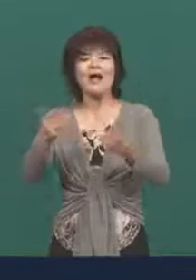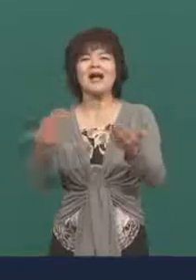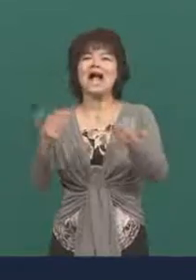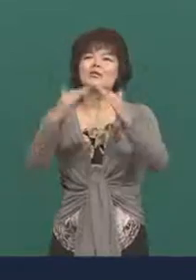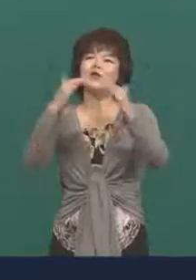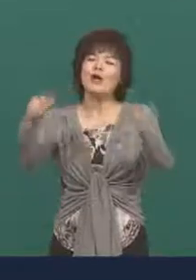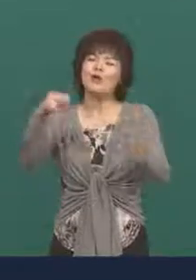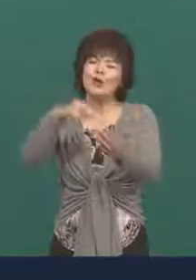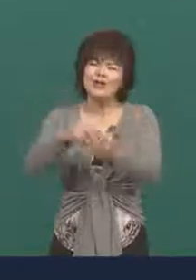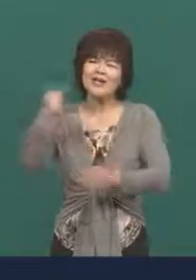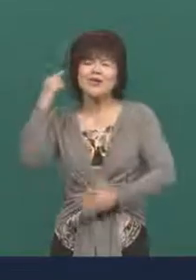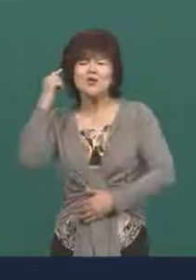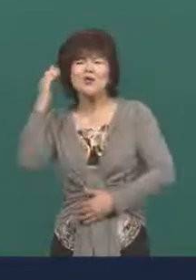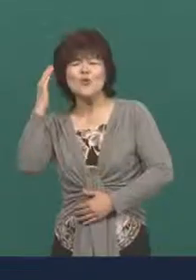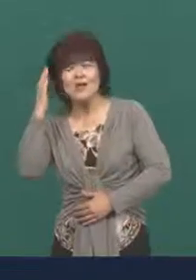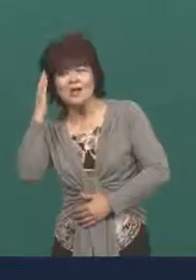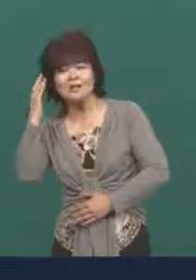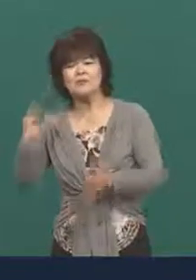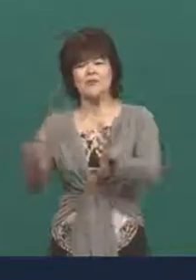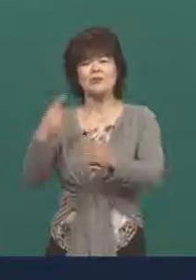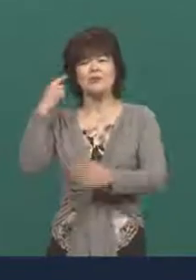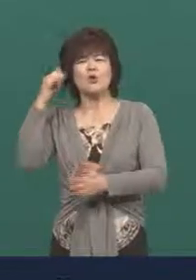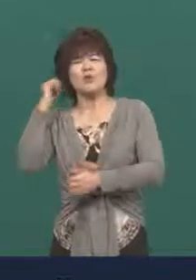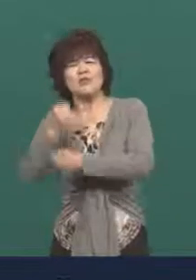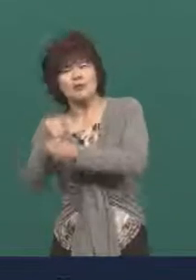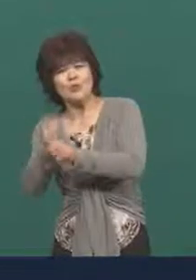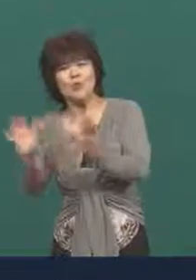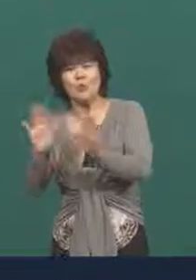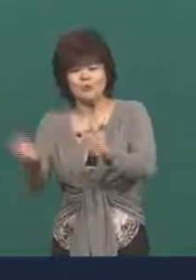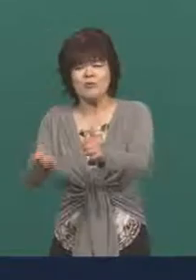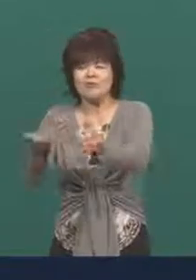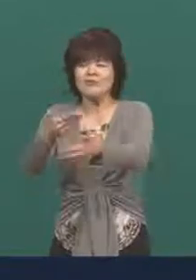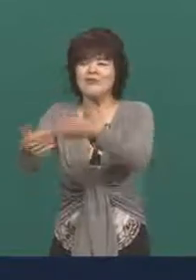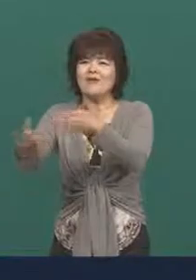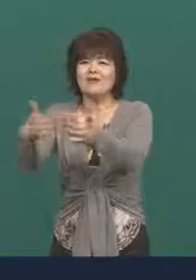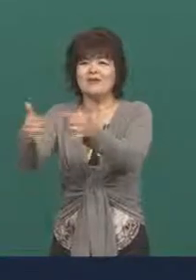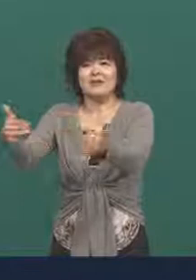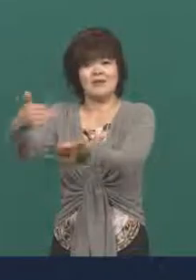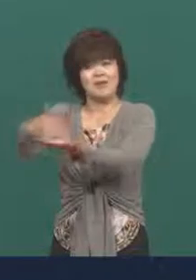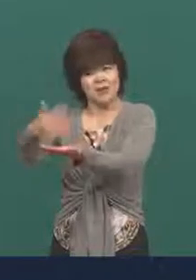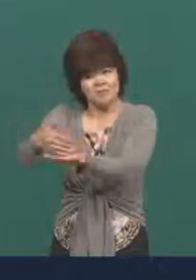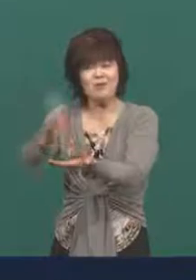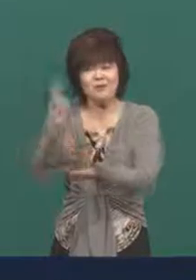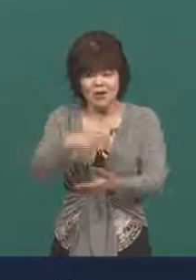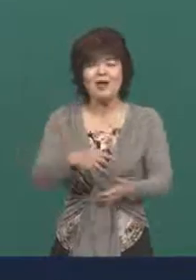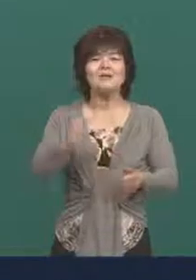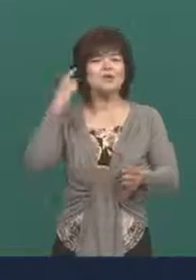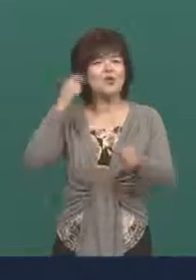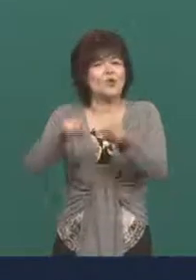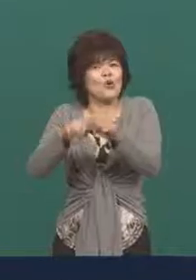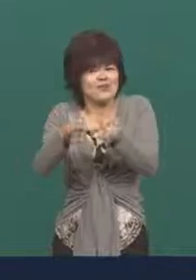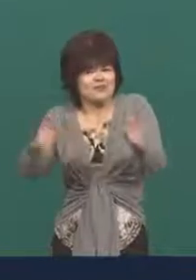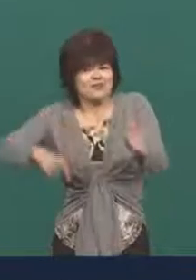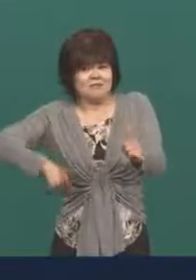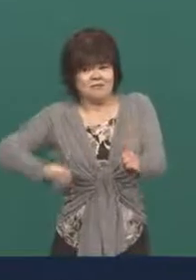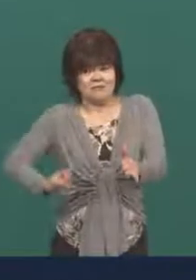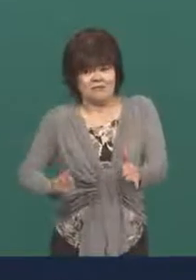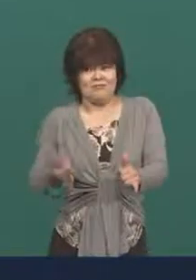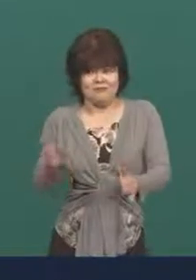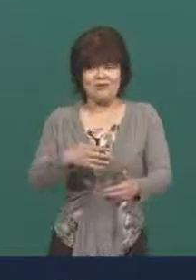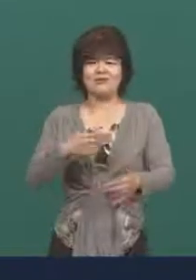このサロンでは学習会として、聞こえないまたは聞こえにくい子どもを育てた方の体験談